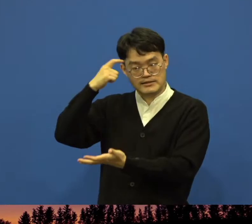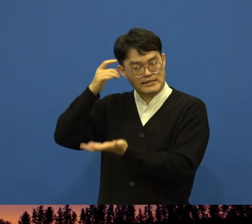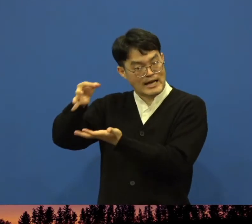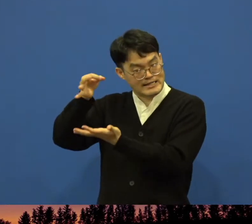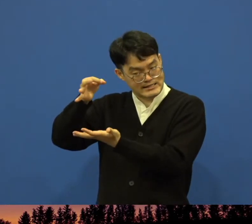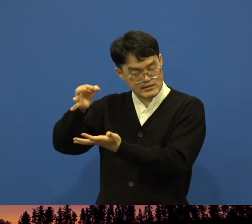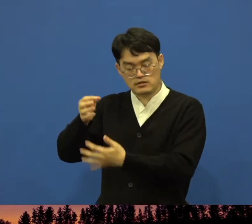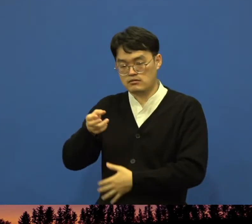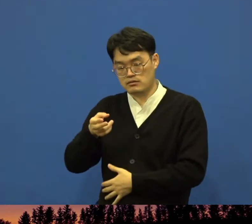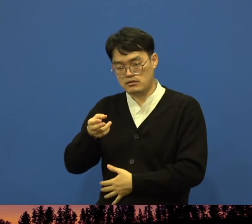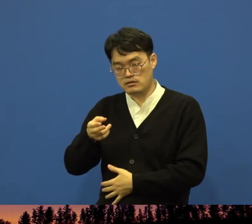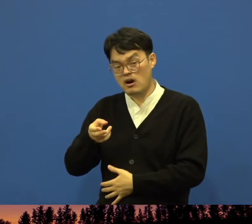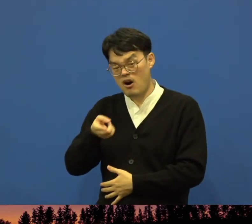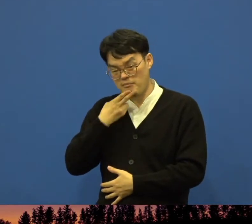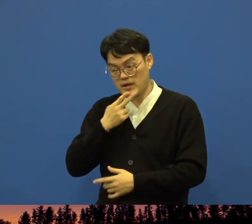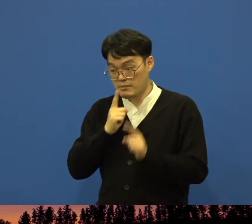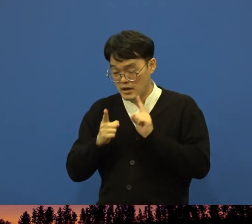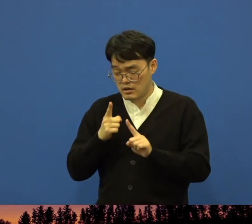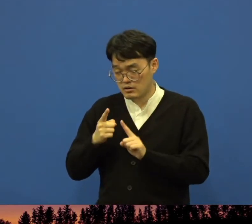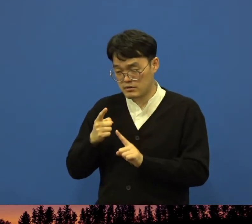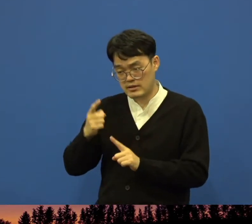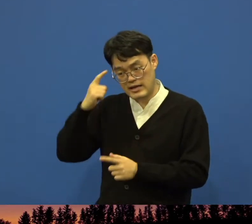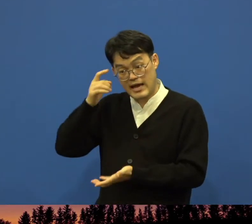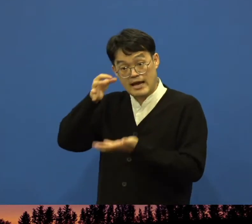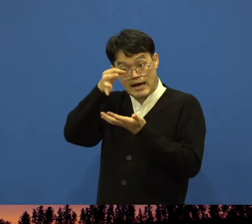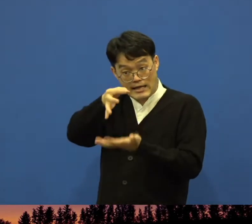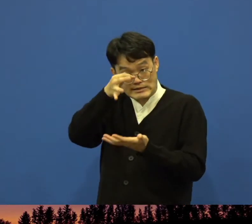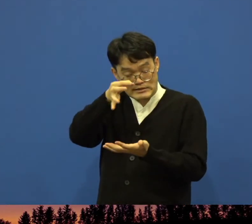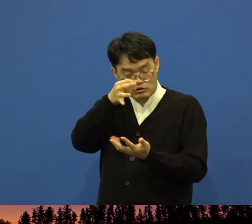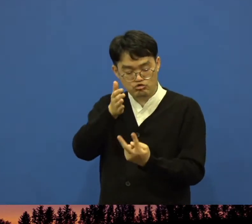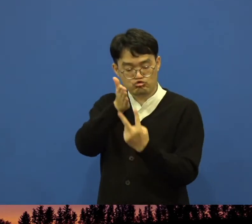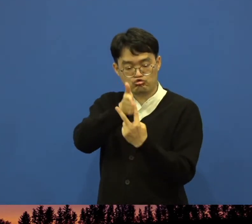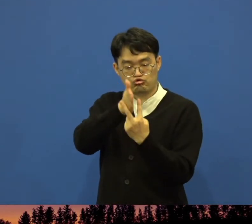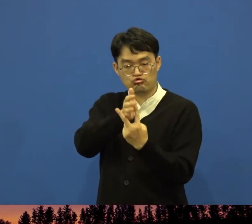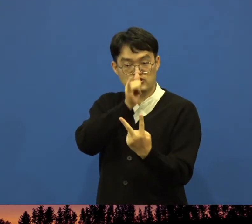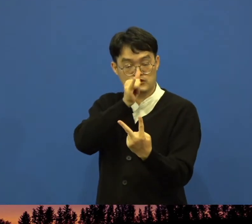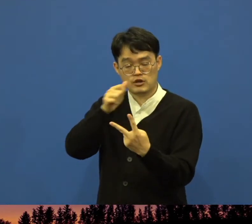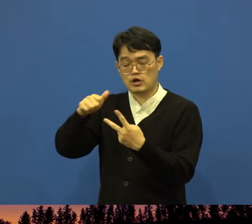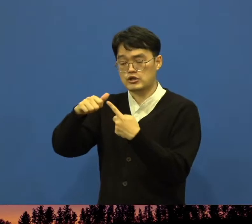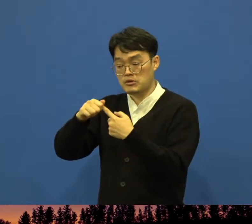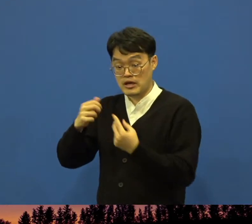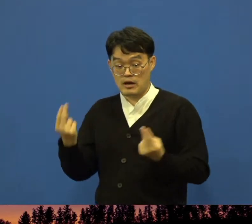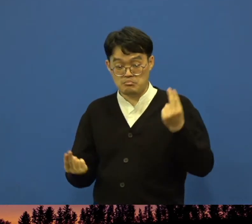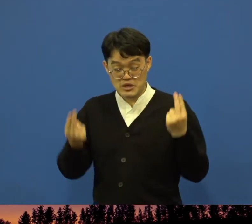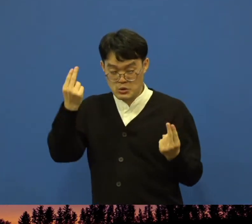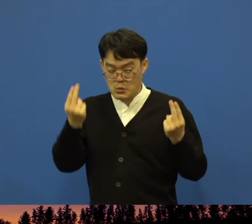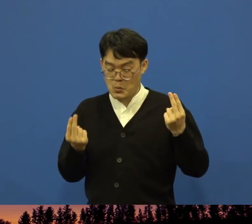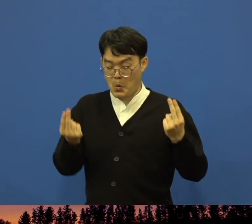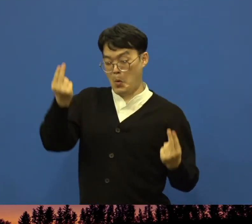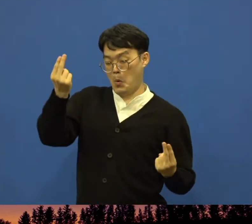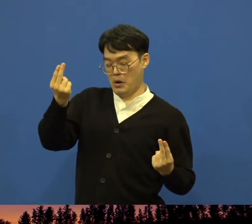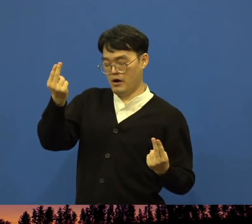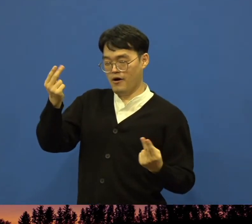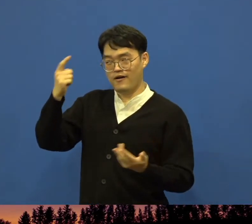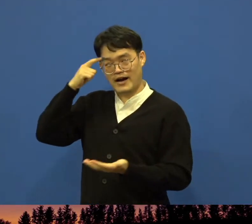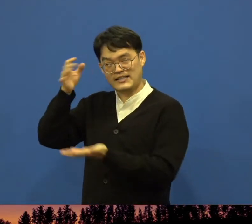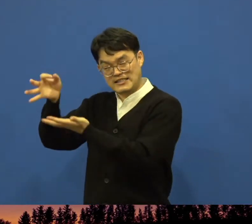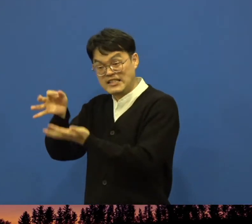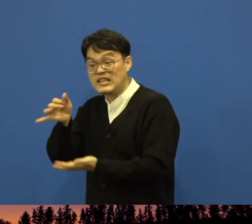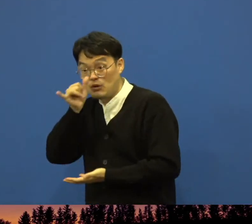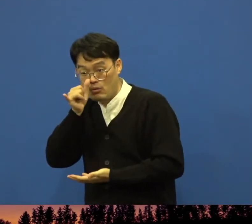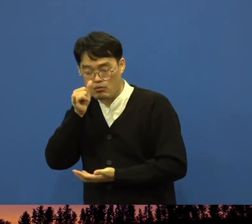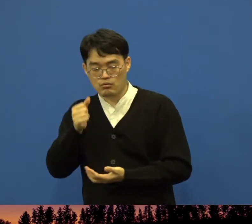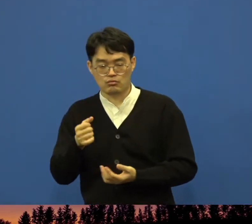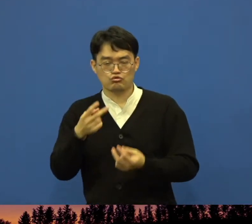뭐야? 가치에는 2가지가 있잖아요. 하나는 상대적인 가치가 있고 하나는 절대적인 가치예요.